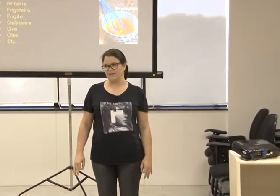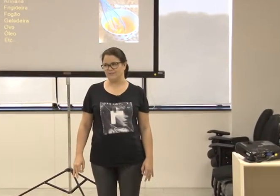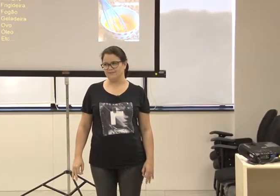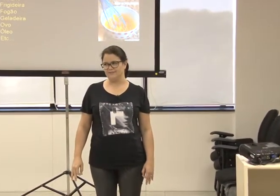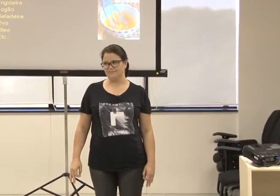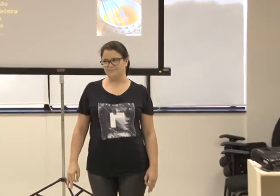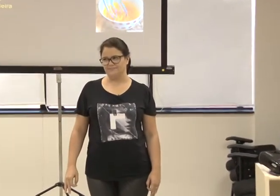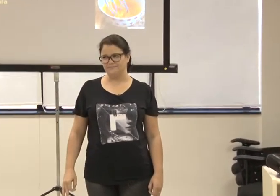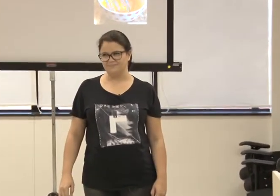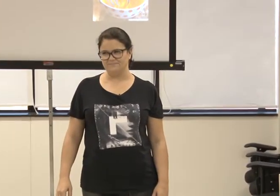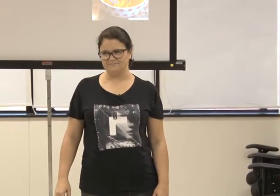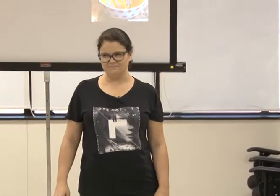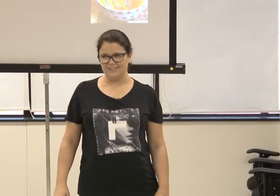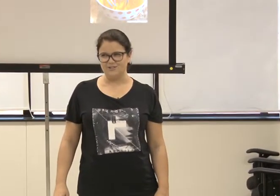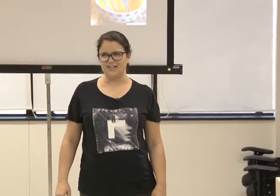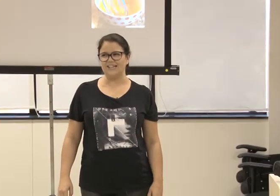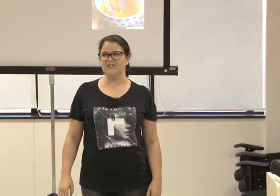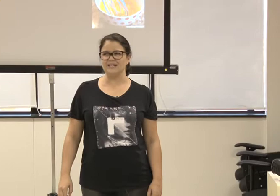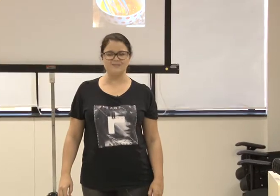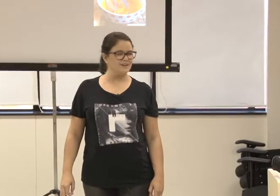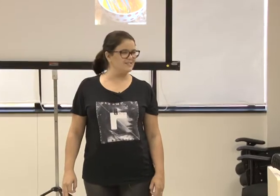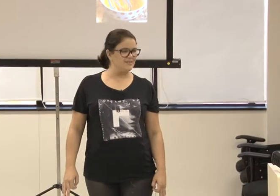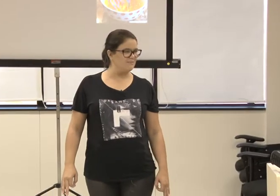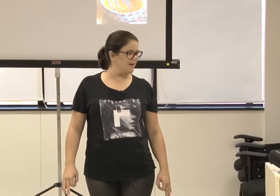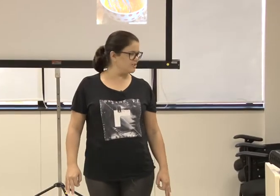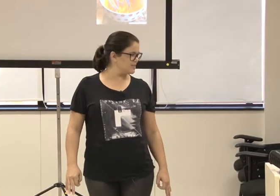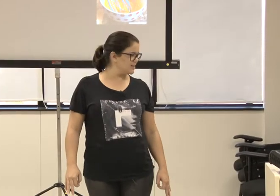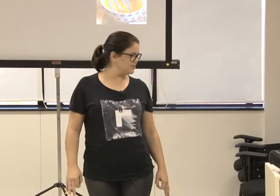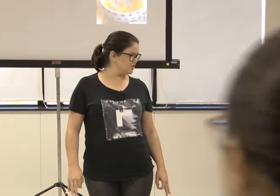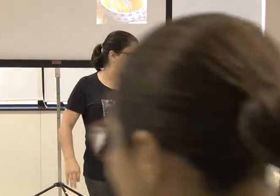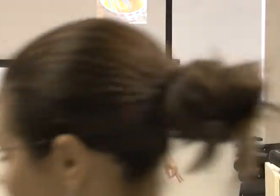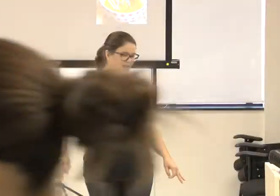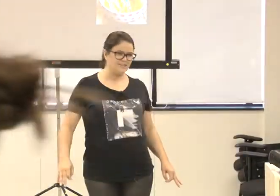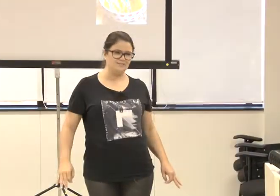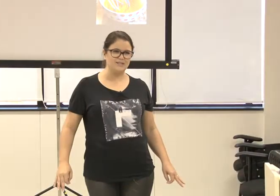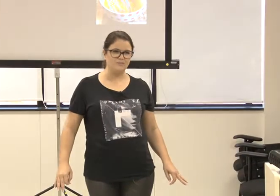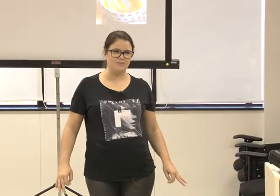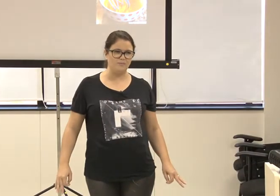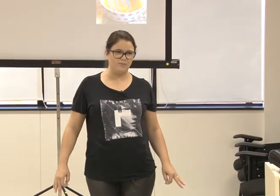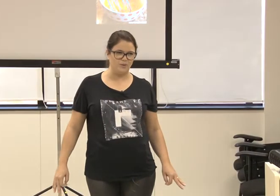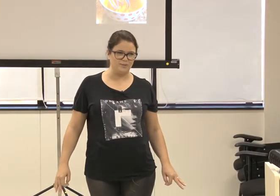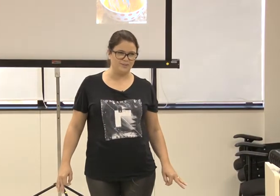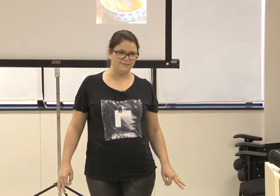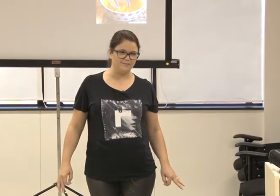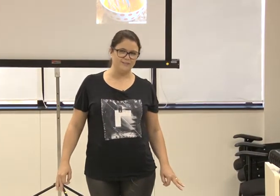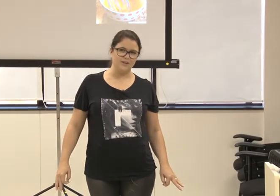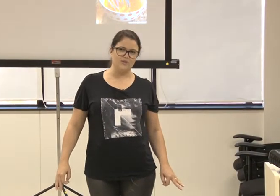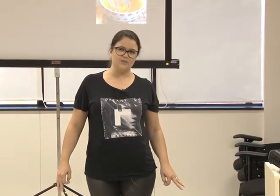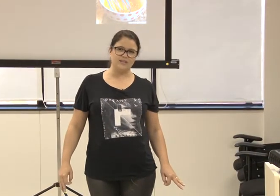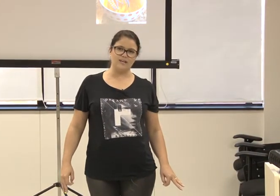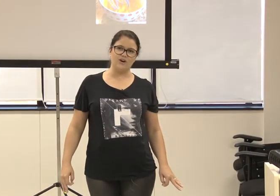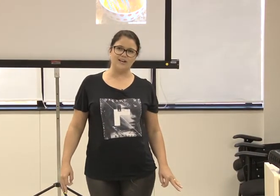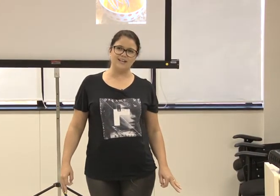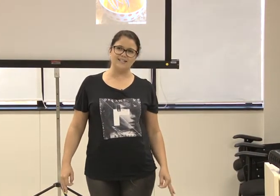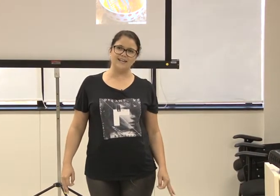É motivação. Luciana não quer ser mais fazer parte do executivo, não quer ser mais do primo pobre. Luciana agora quer ser